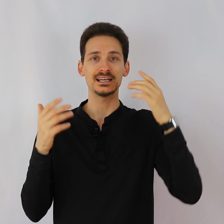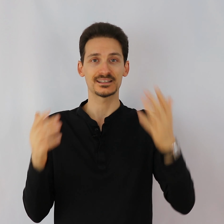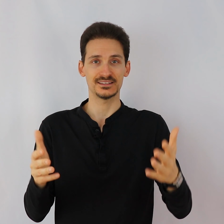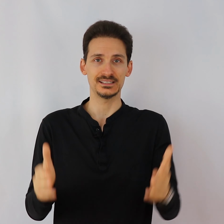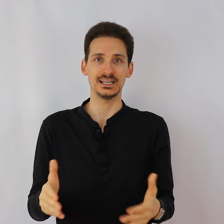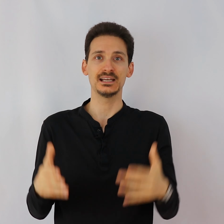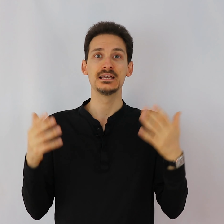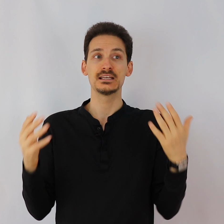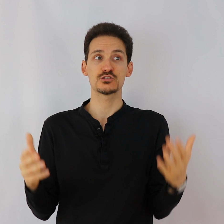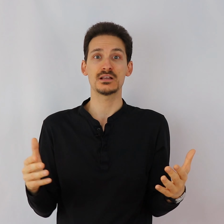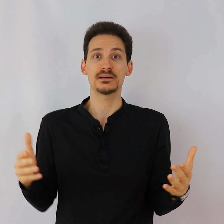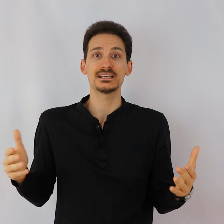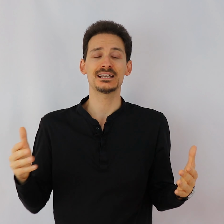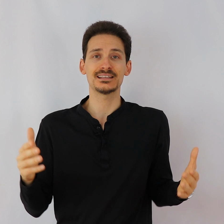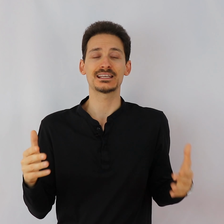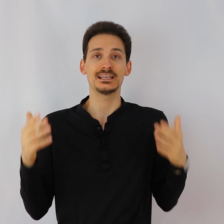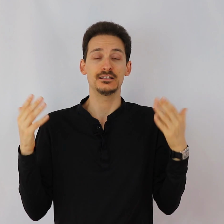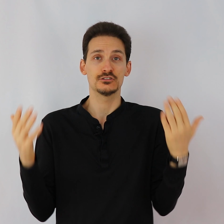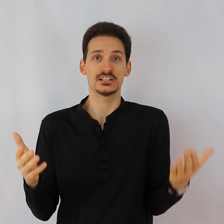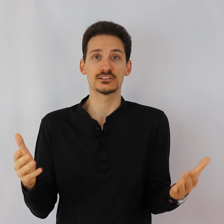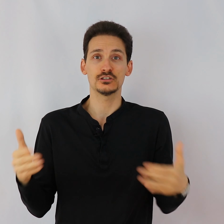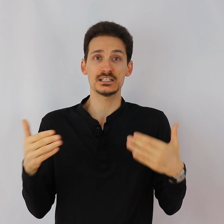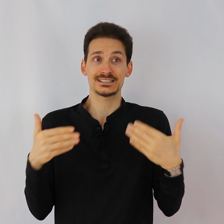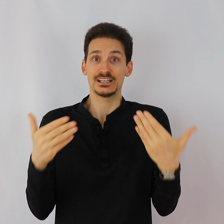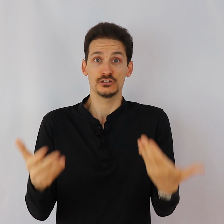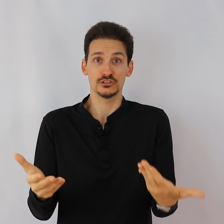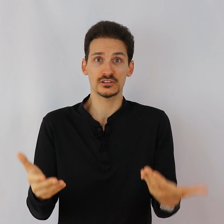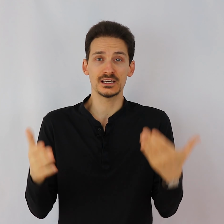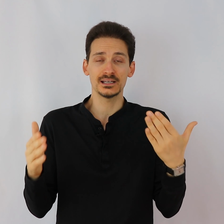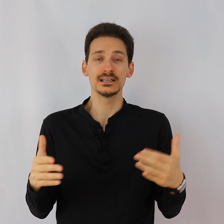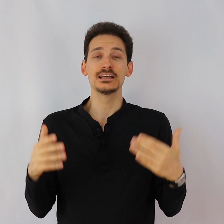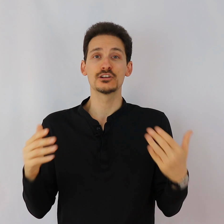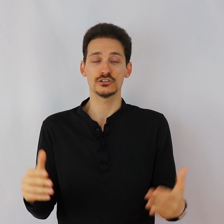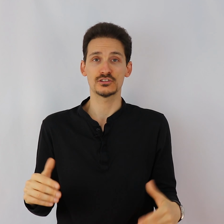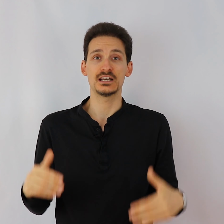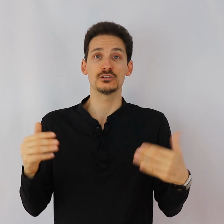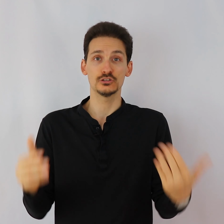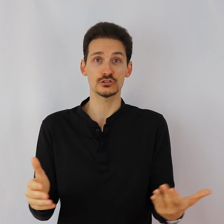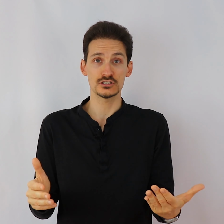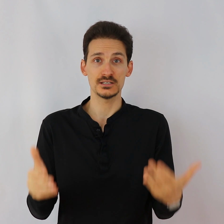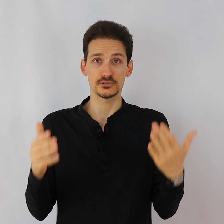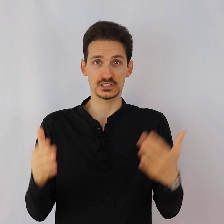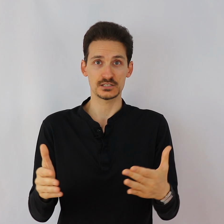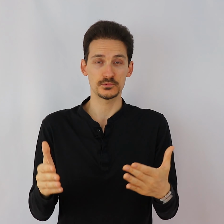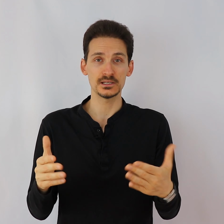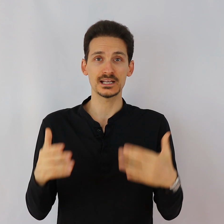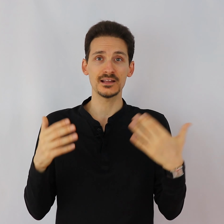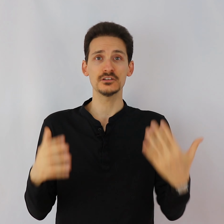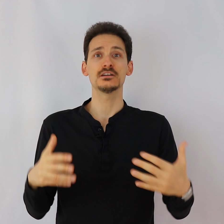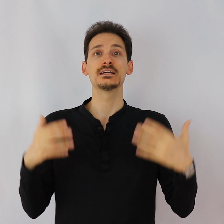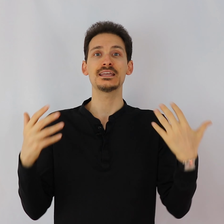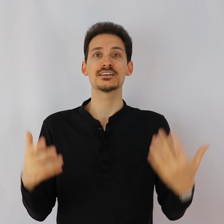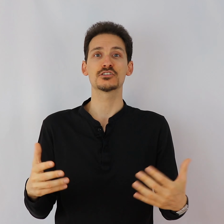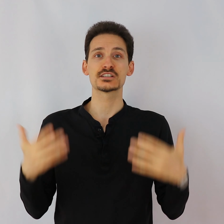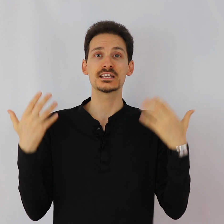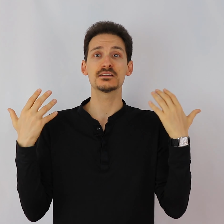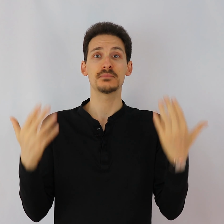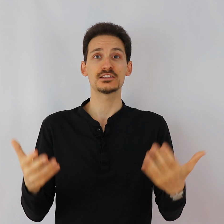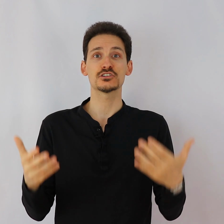etcétera es una manera de que los lectores te conozcan conozcan otros libros que has publicado y de conseguir mayor